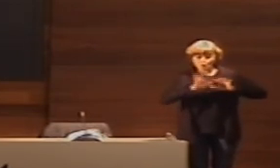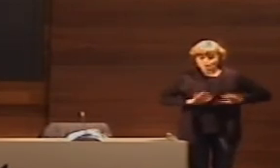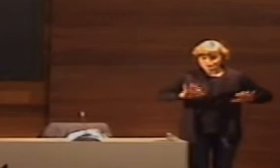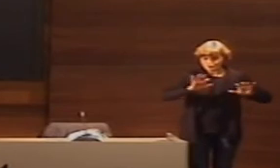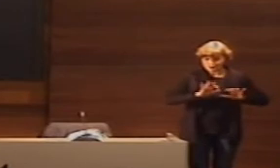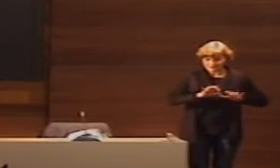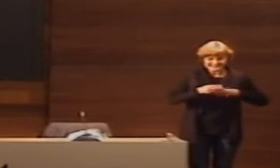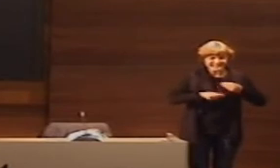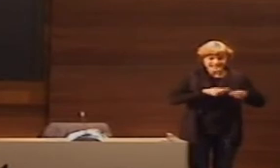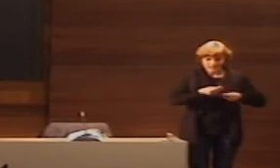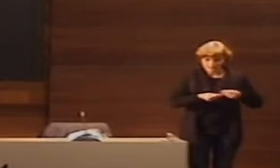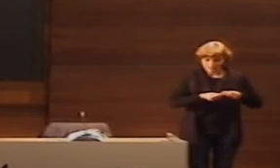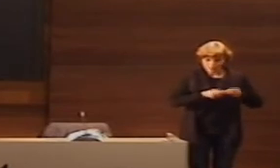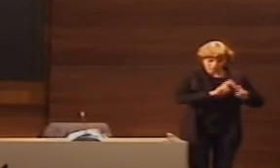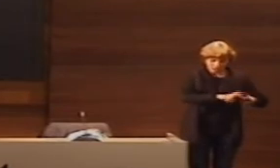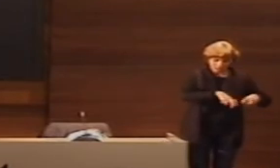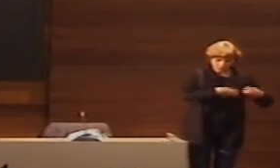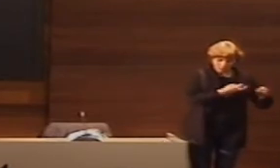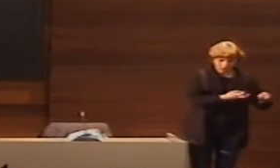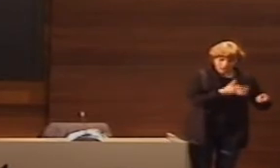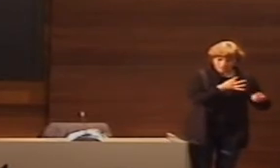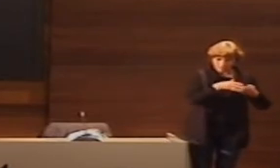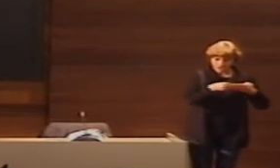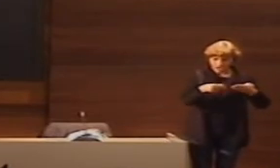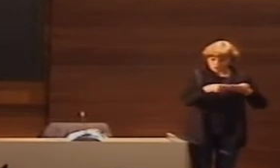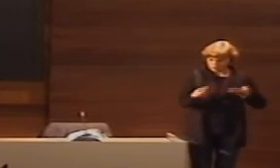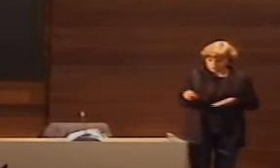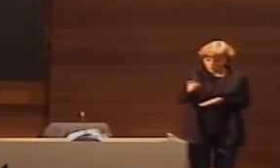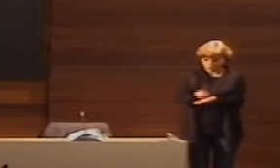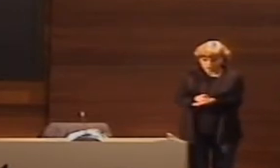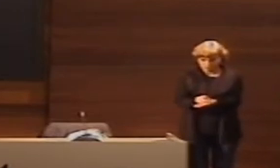Y sobre la cuestión más amplia que comentabas, a ver,